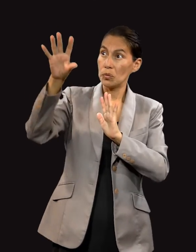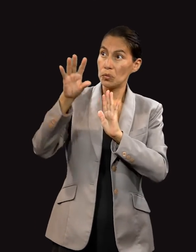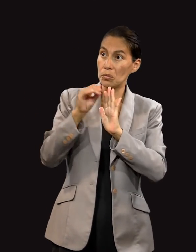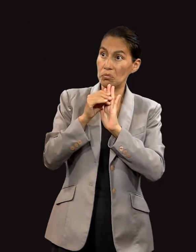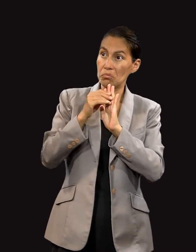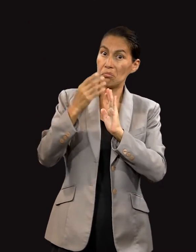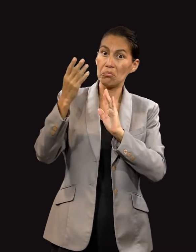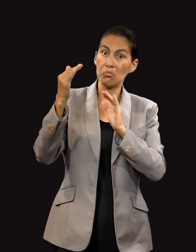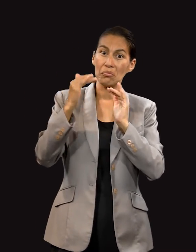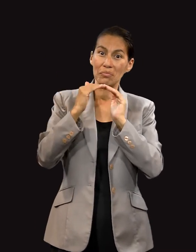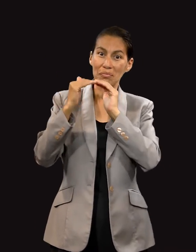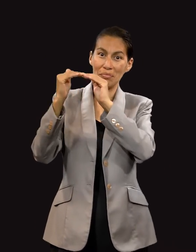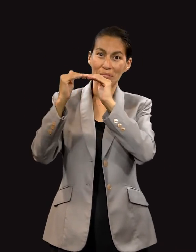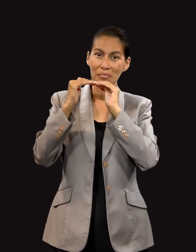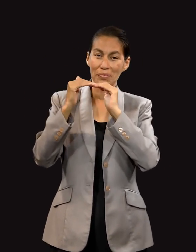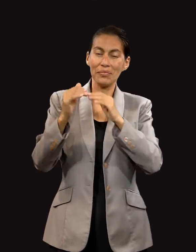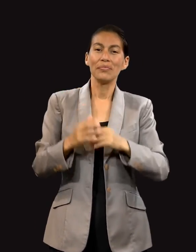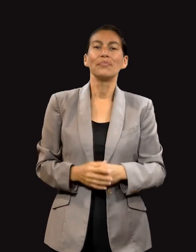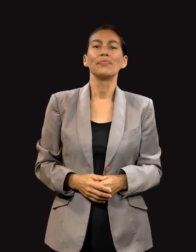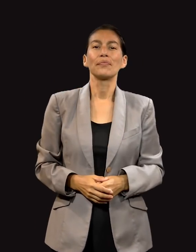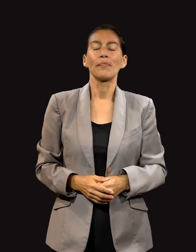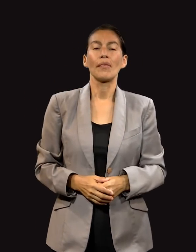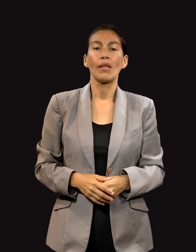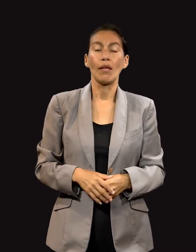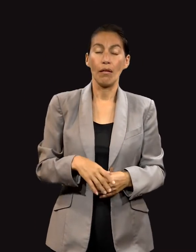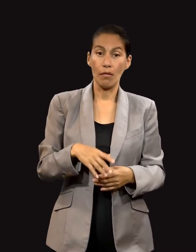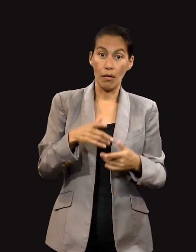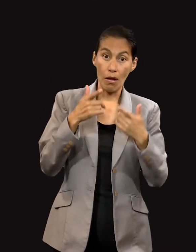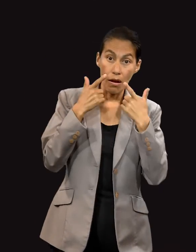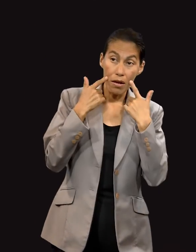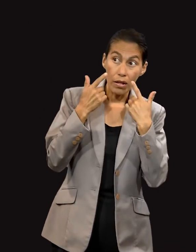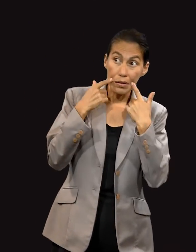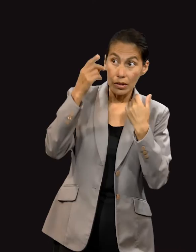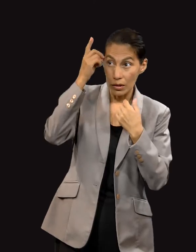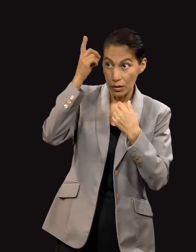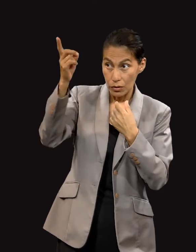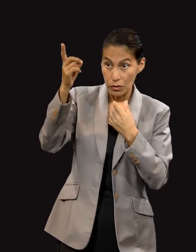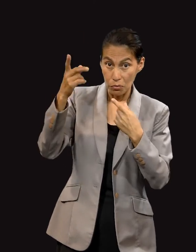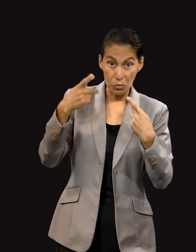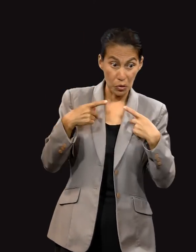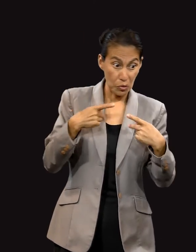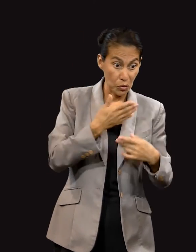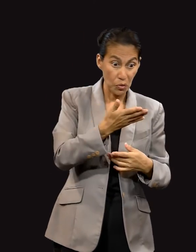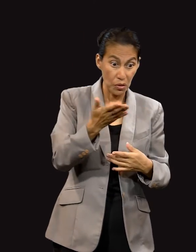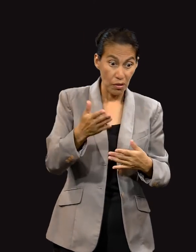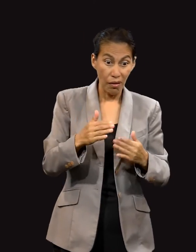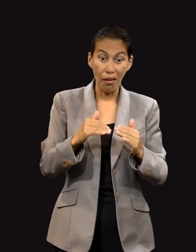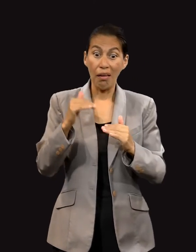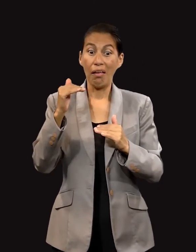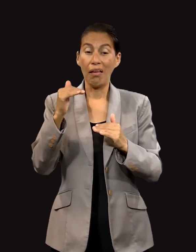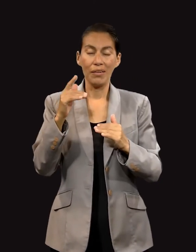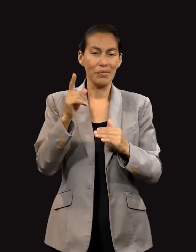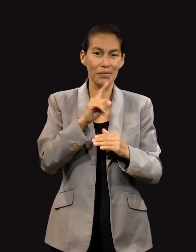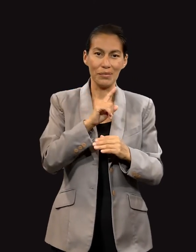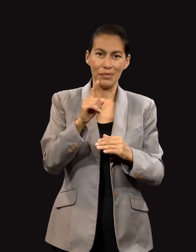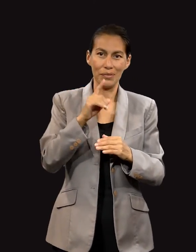Y esto es por mera gracia, para que nadie se gloríe. Esta noche